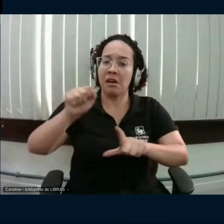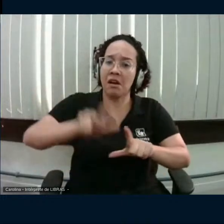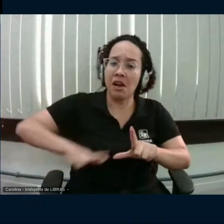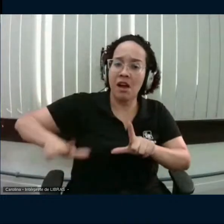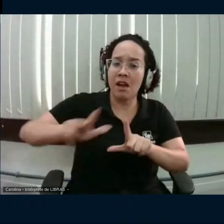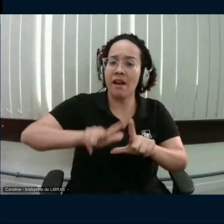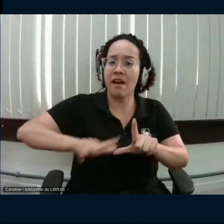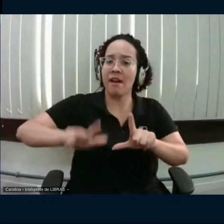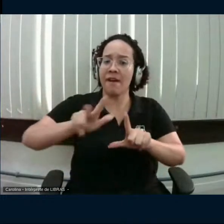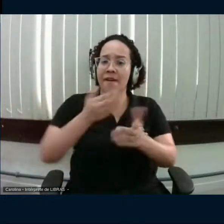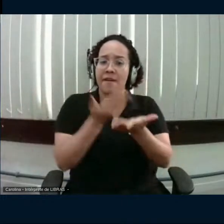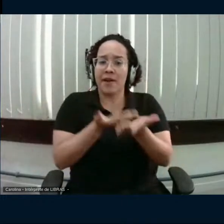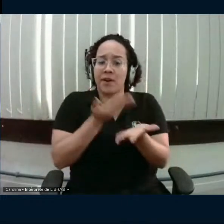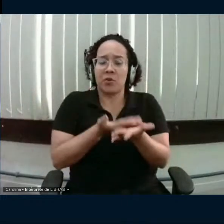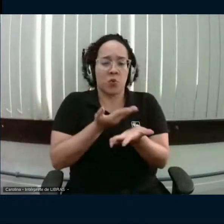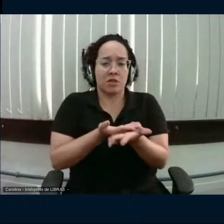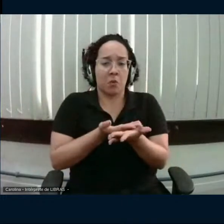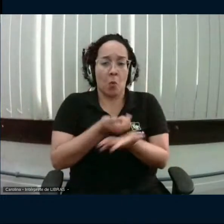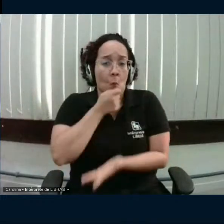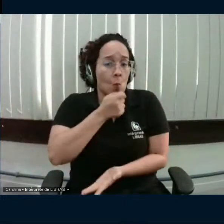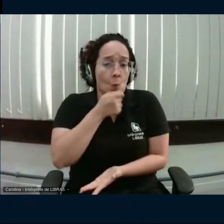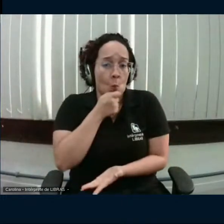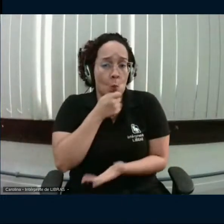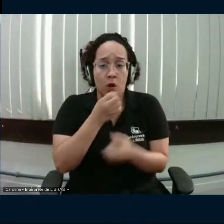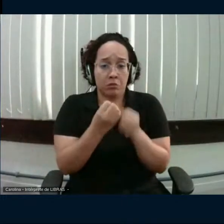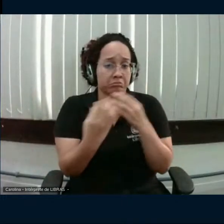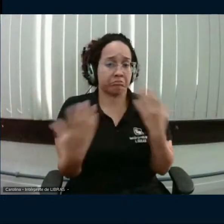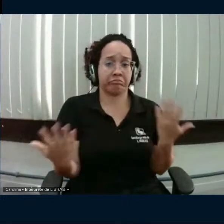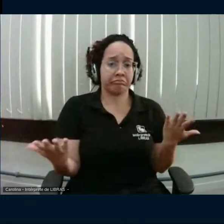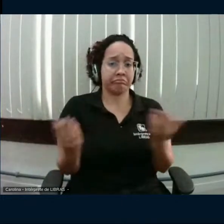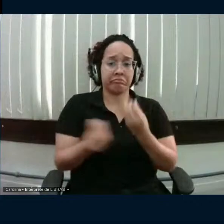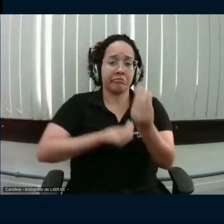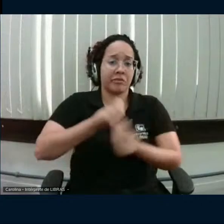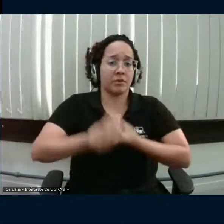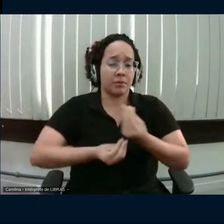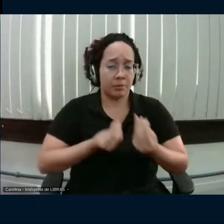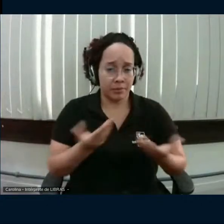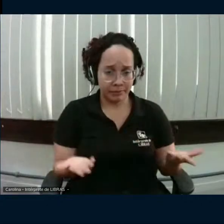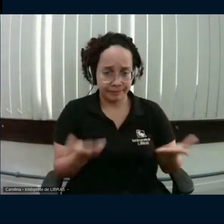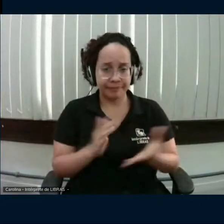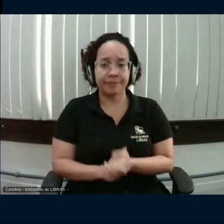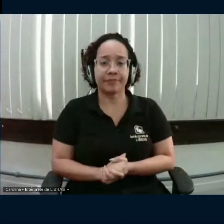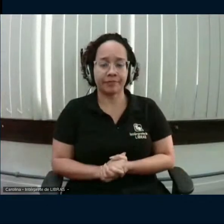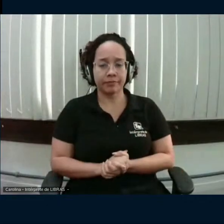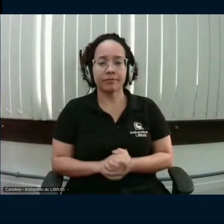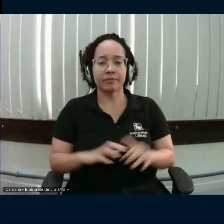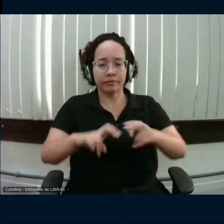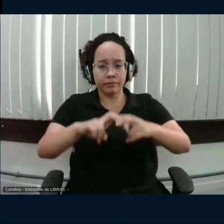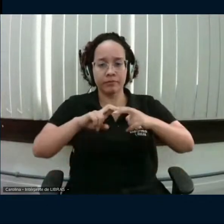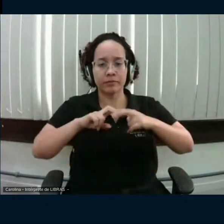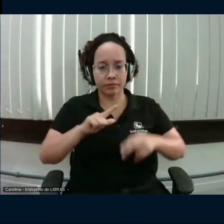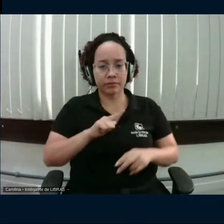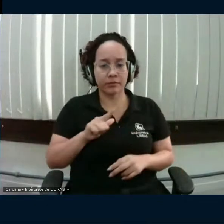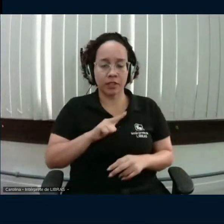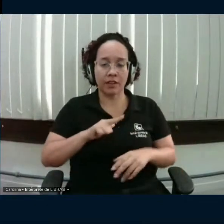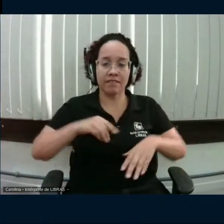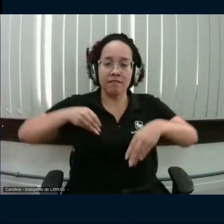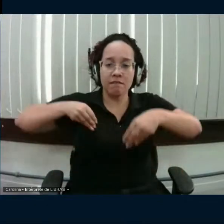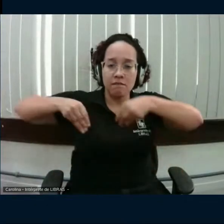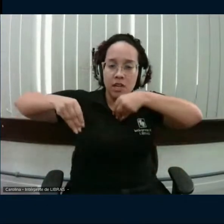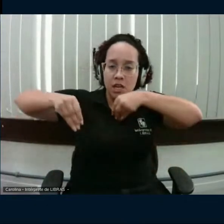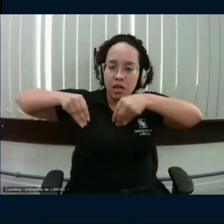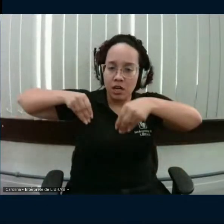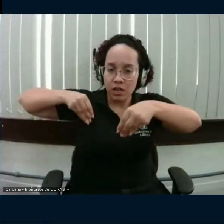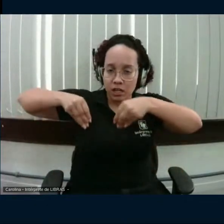boa qualidade de educação de ensino à distância. Então, se coloca lá essa ideia de flexibilizar o